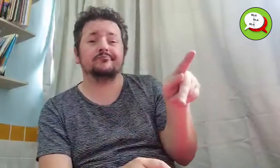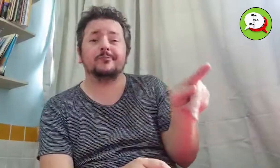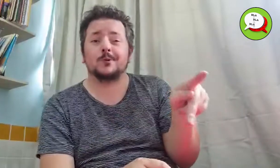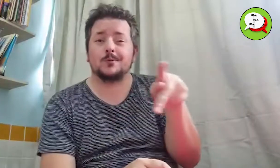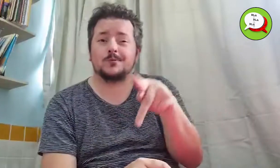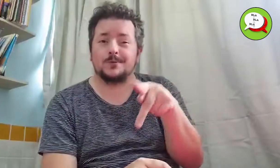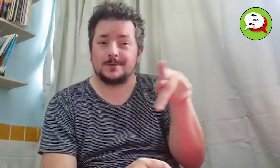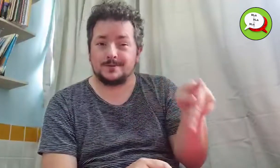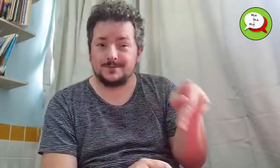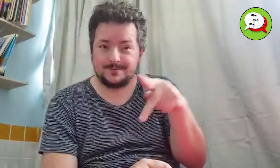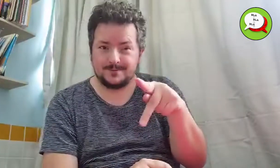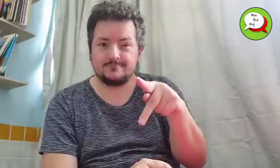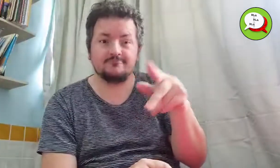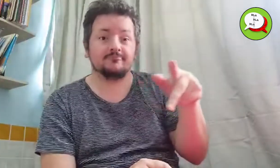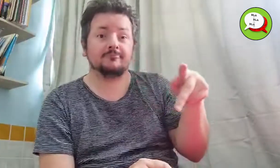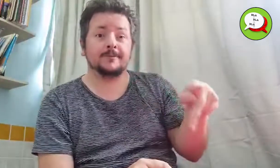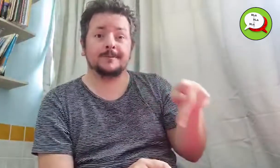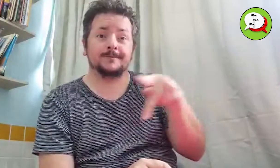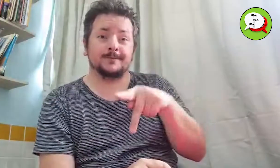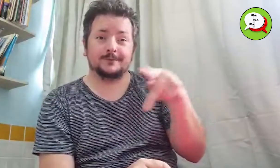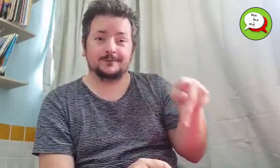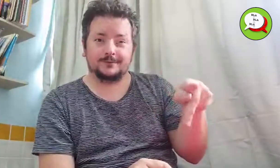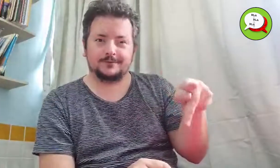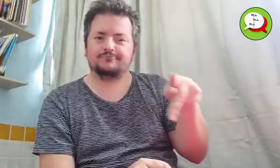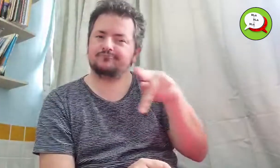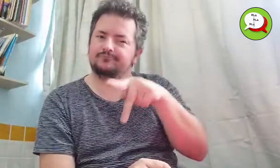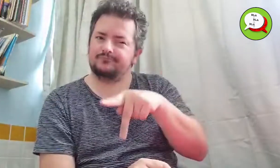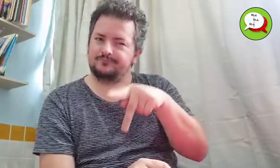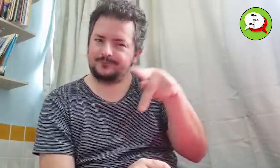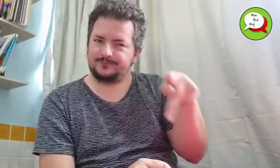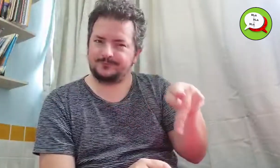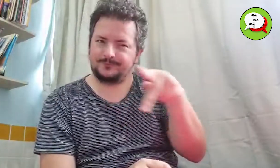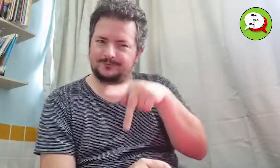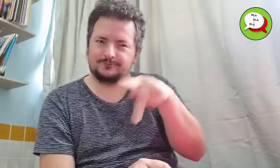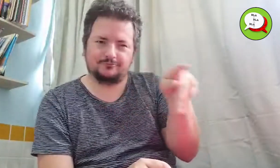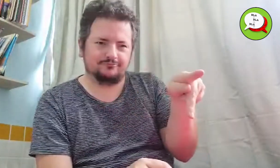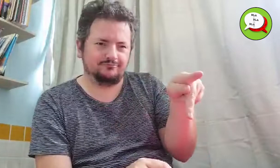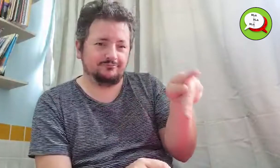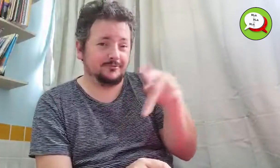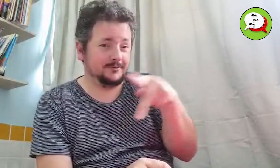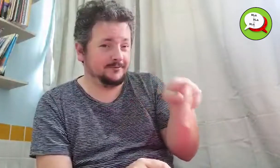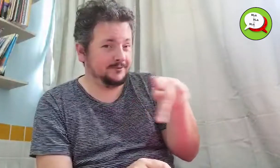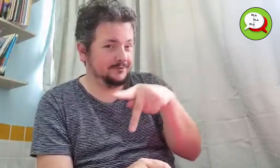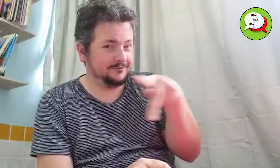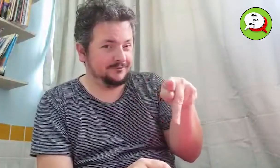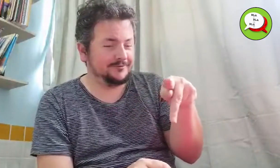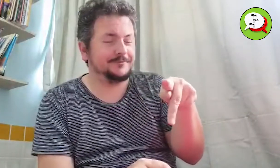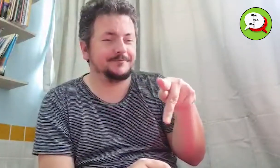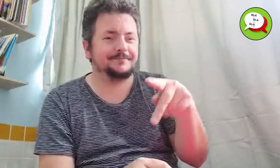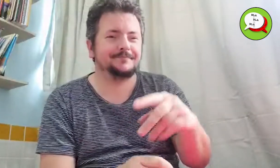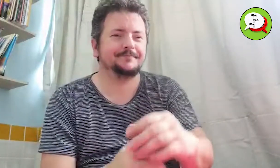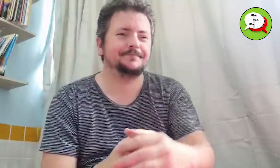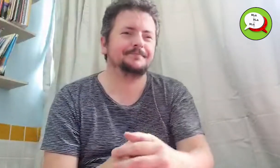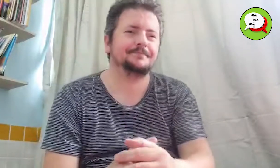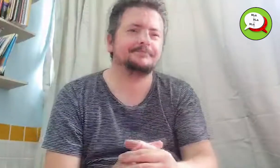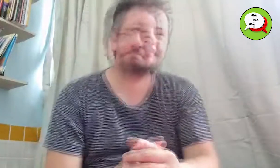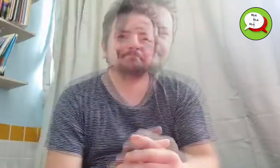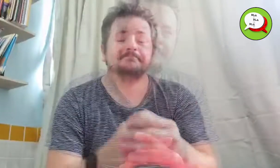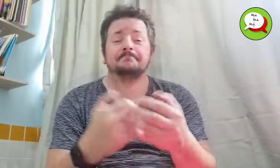O sinal de professor. Veja como eu faço a configuração de mão. Professor, com um movimento no espaço neutro na